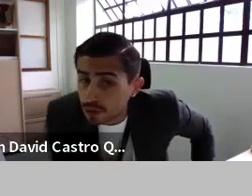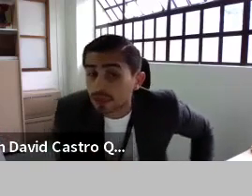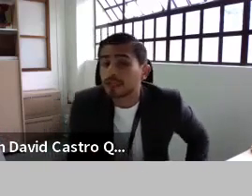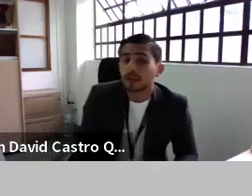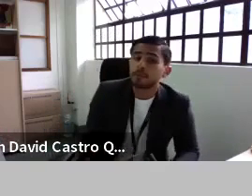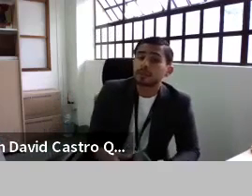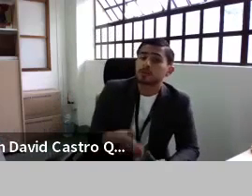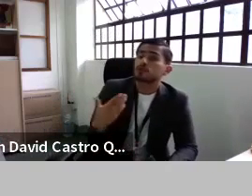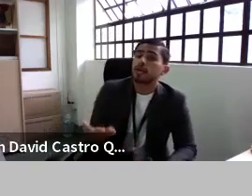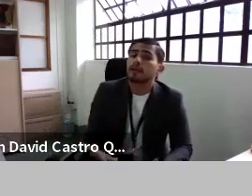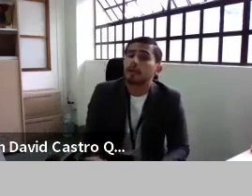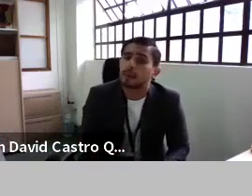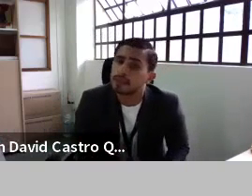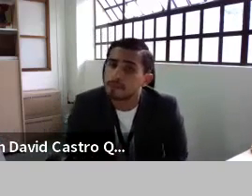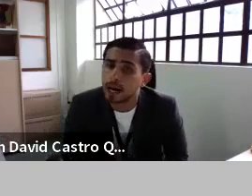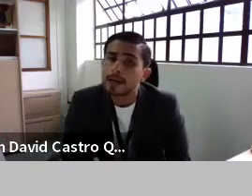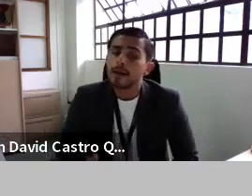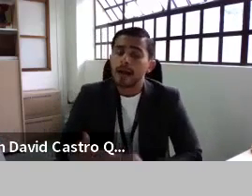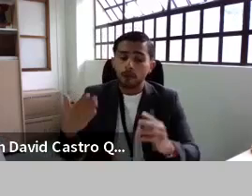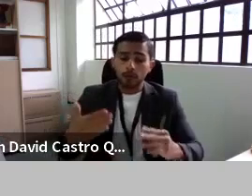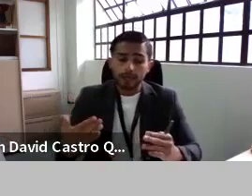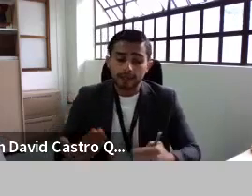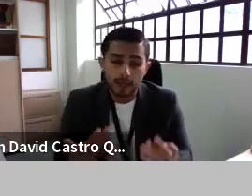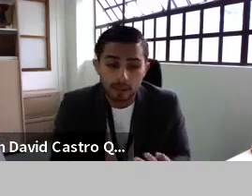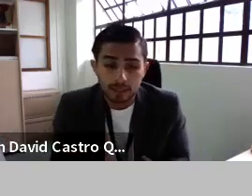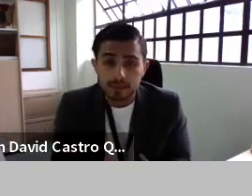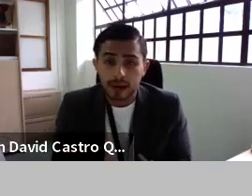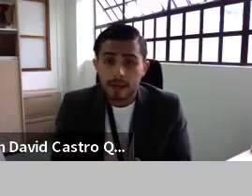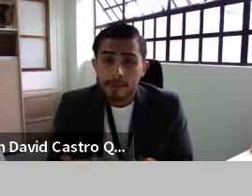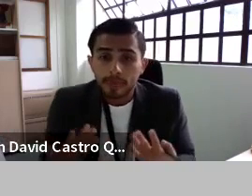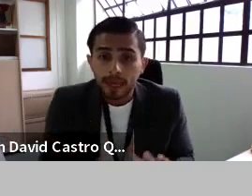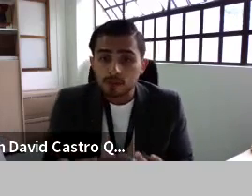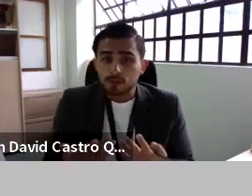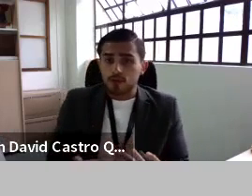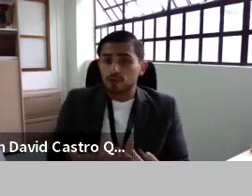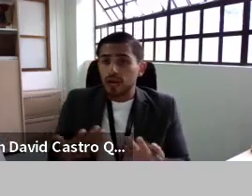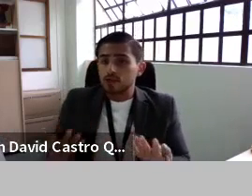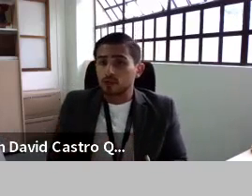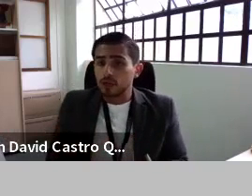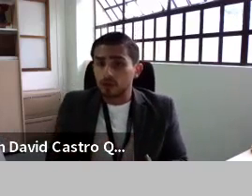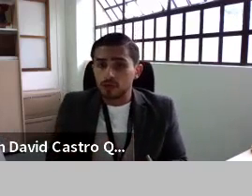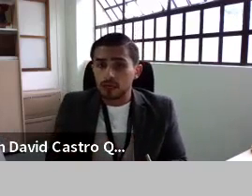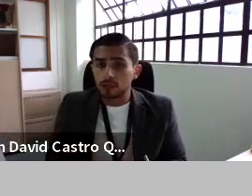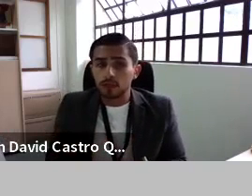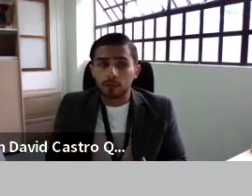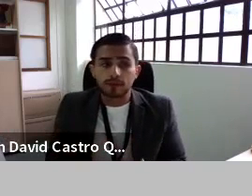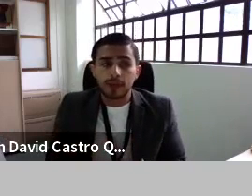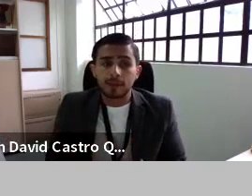si definitivamente la sociedad tiene que participar la comunidad tiene que participar de estos procesos de gestión del conocimiento porque pues finalmente